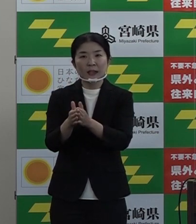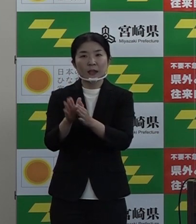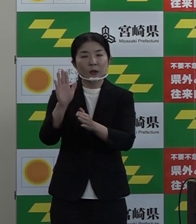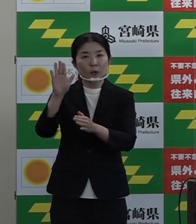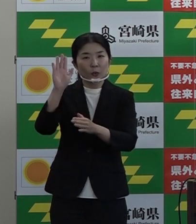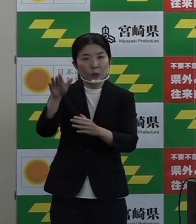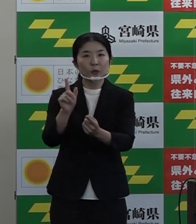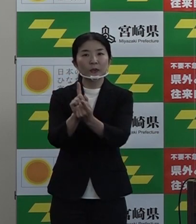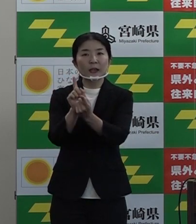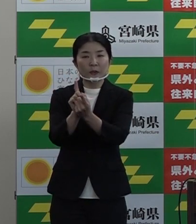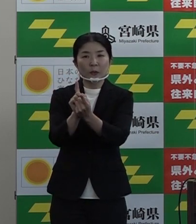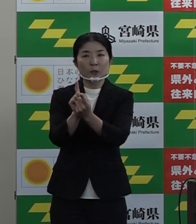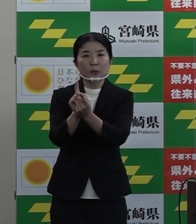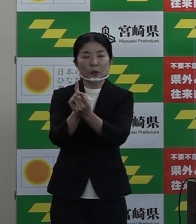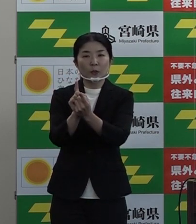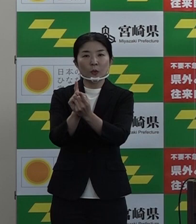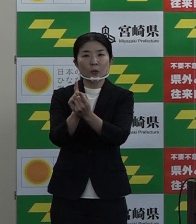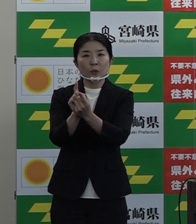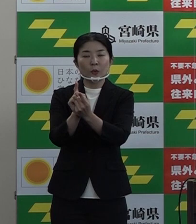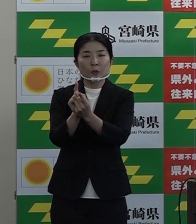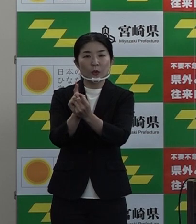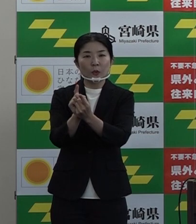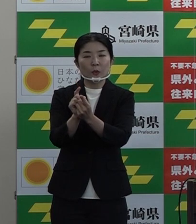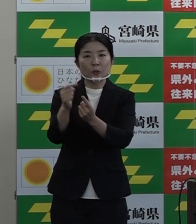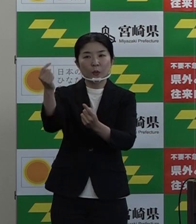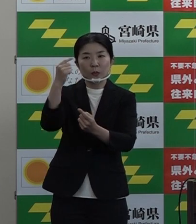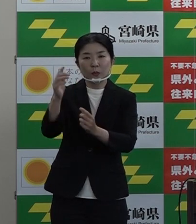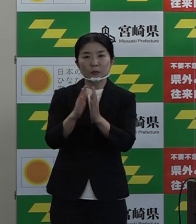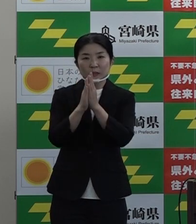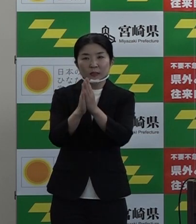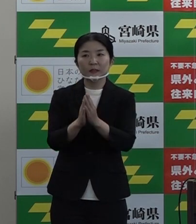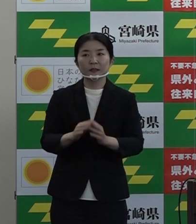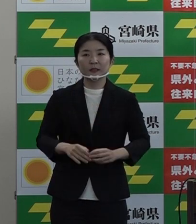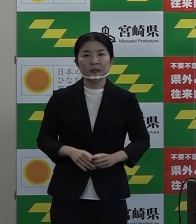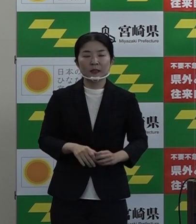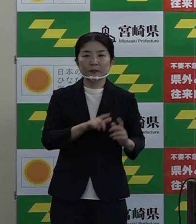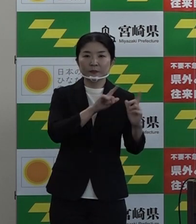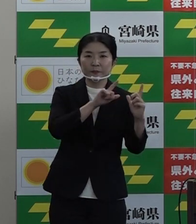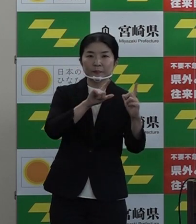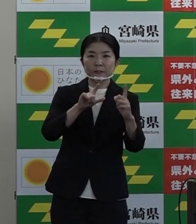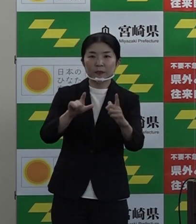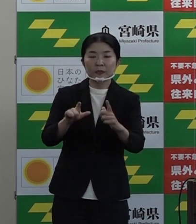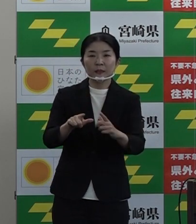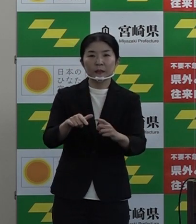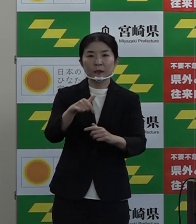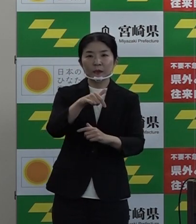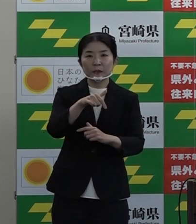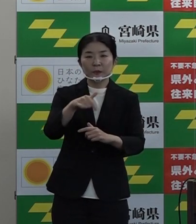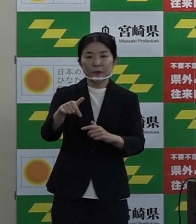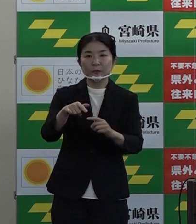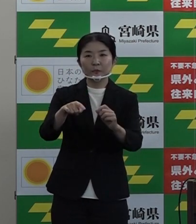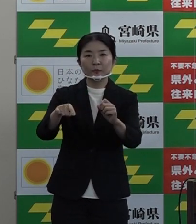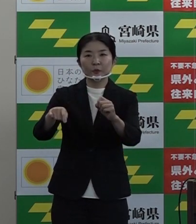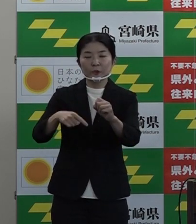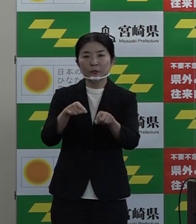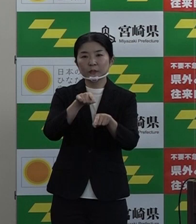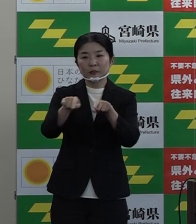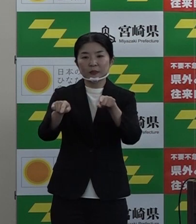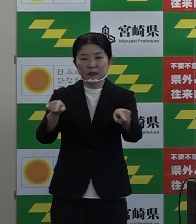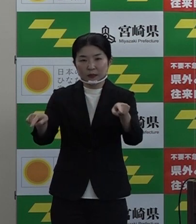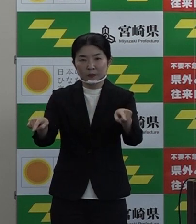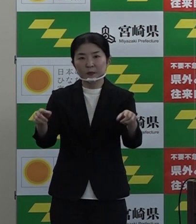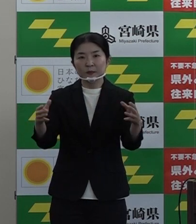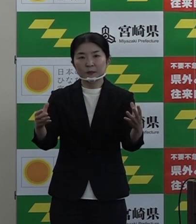今後の対応ですね、お聞かせください。 はい、それも各部局に指示をしたところでありまして